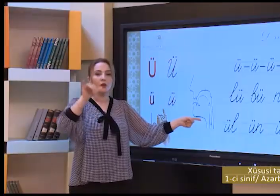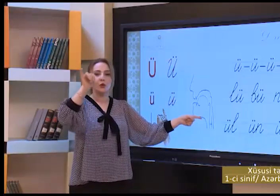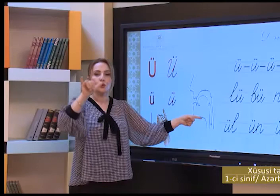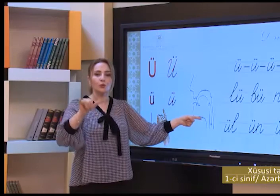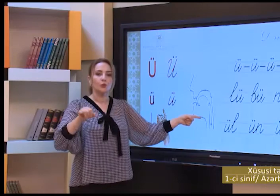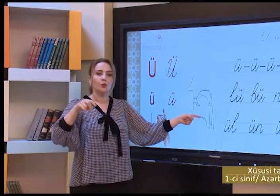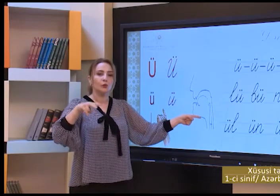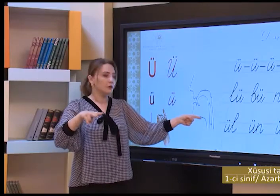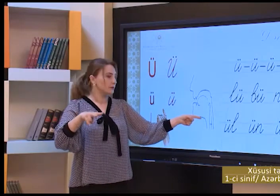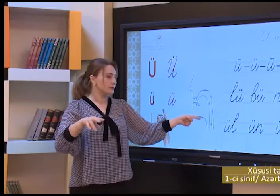ül,